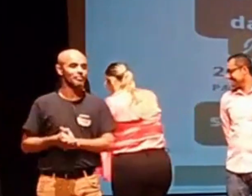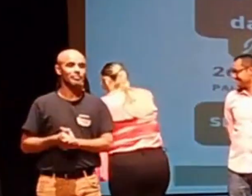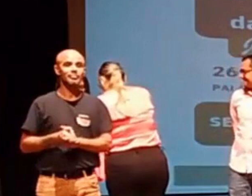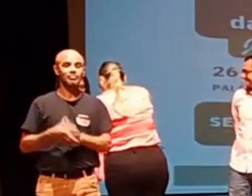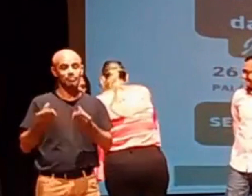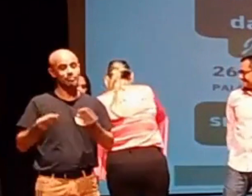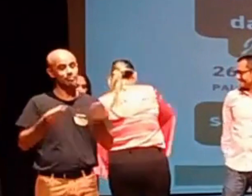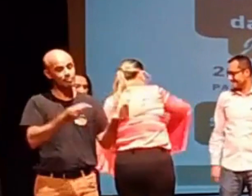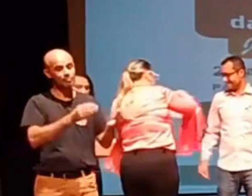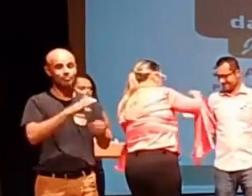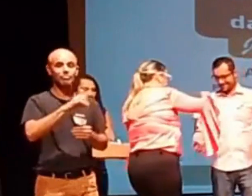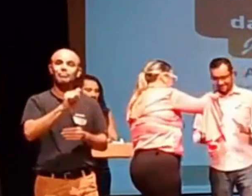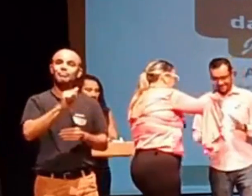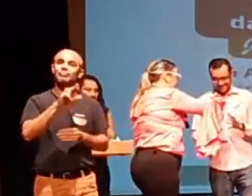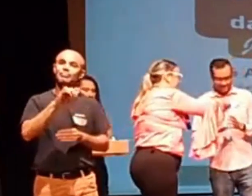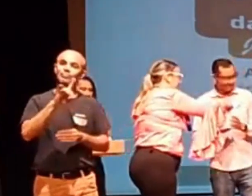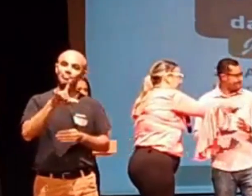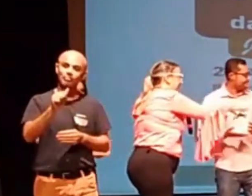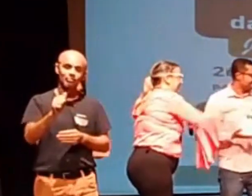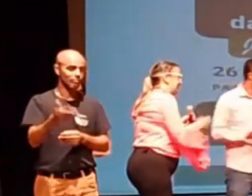para a doutora Cláudia.